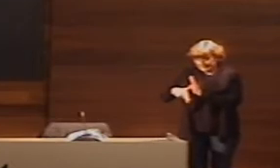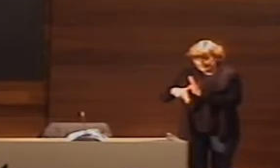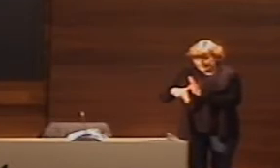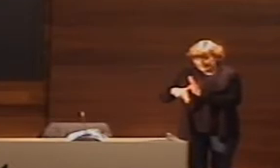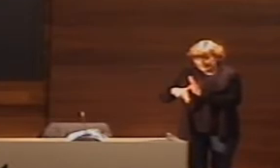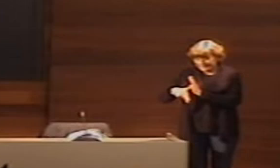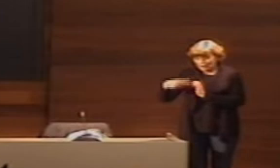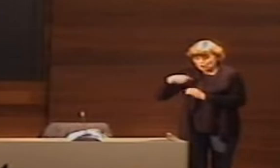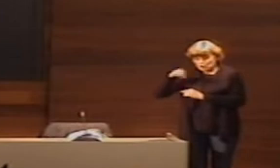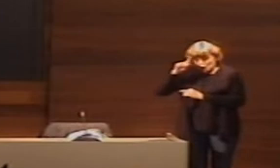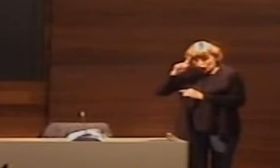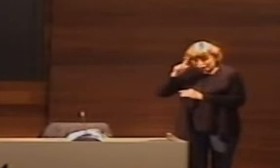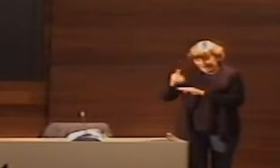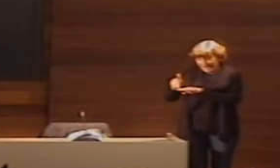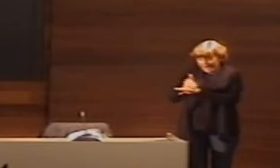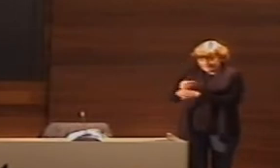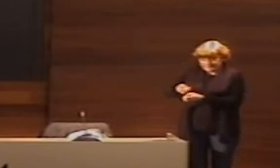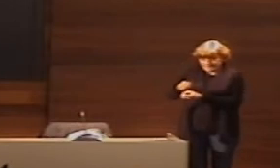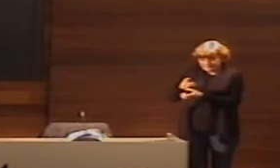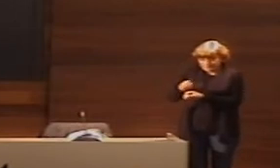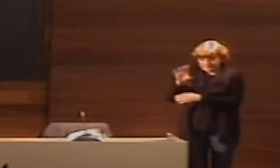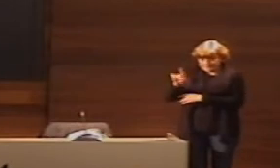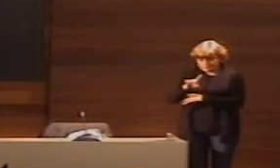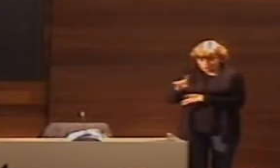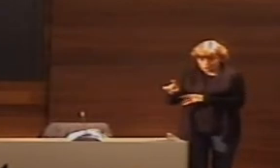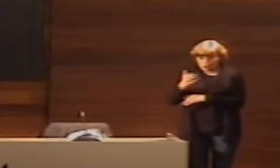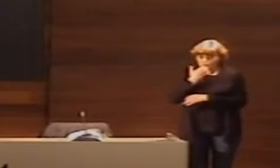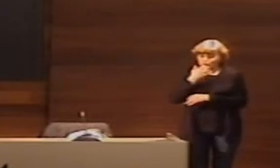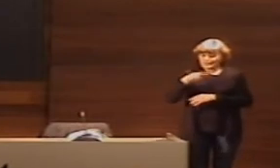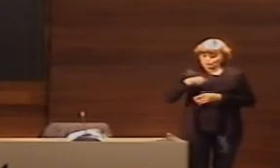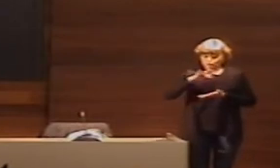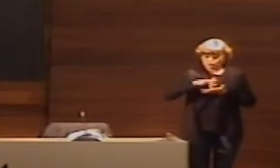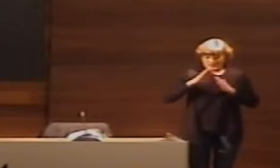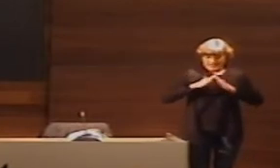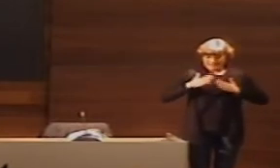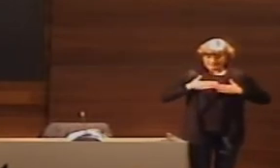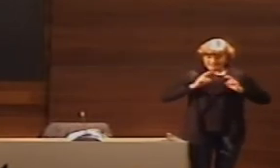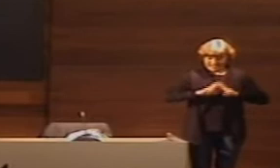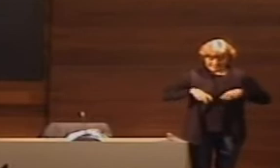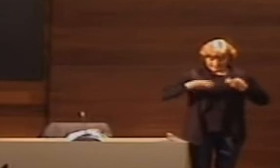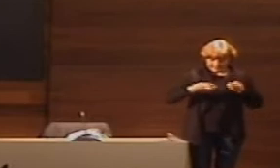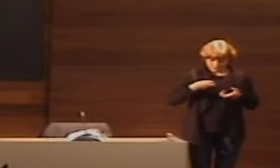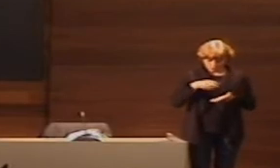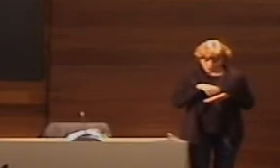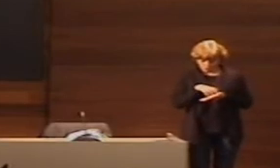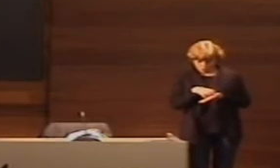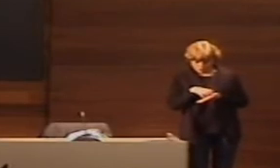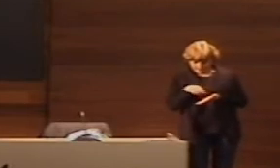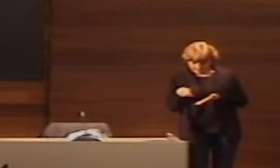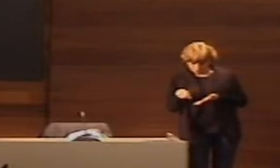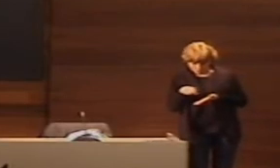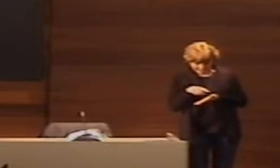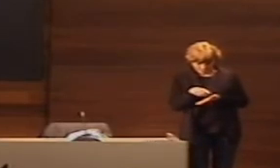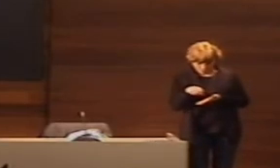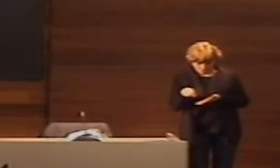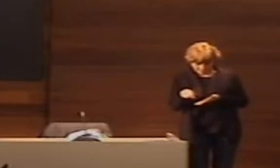hablado de lo que yo voy a decir. Yo, por ejemplo, cuando me pongo a reciclar, tengo dudas de lo que, cómo tengo que reciclar. Alguna vez